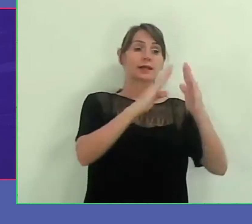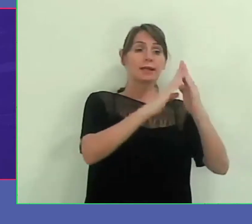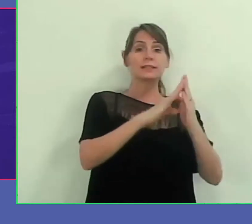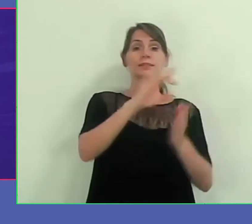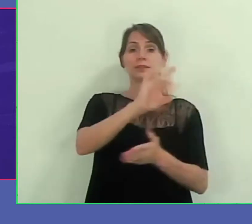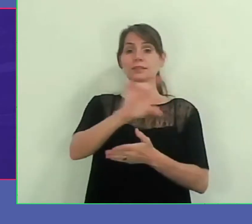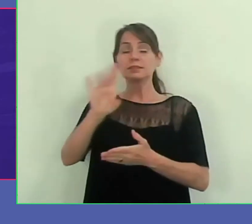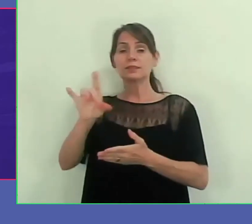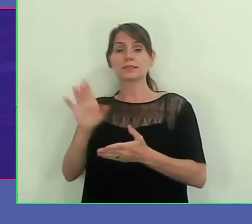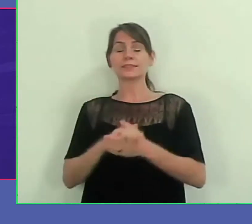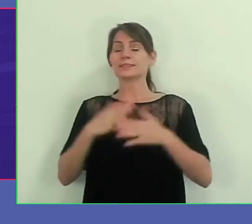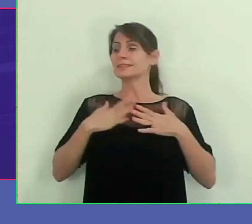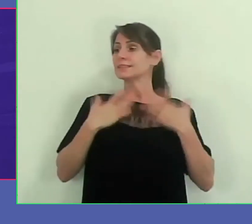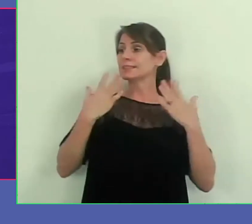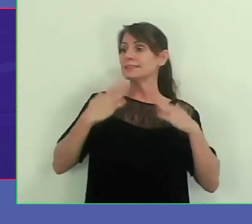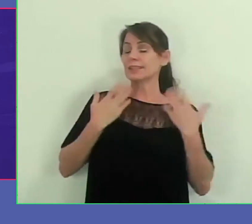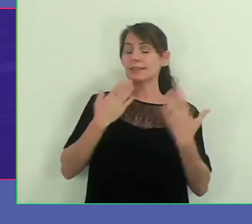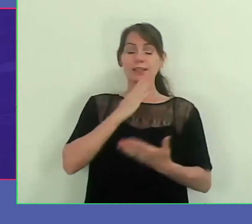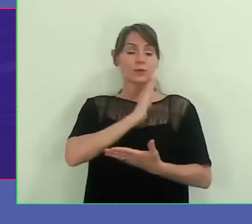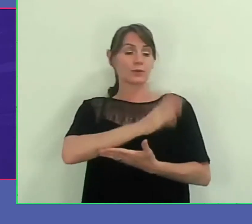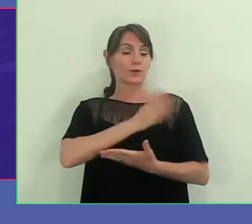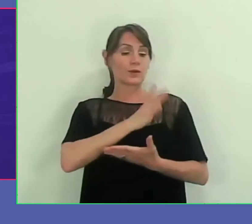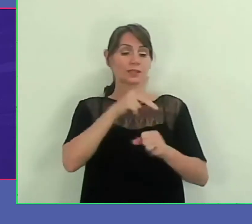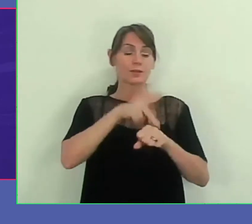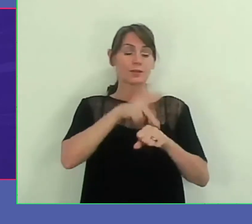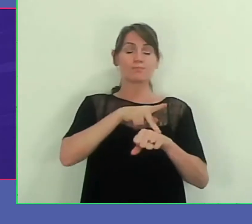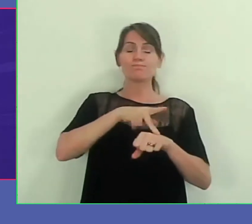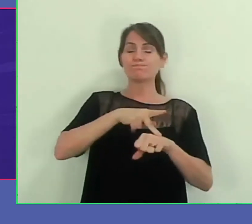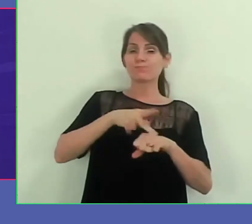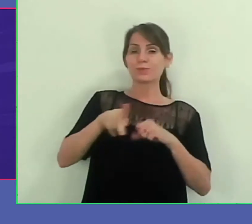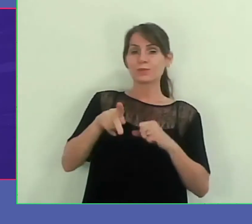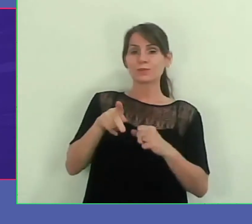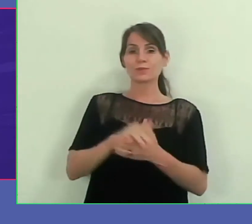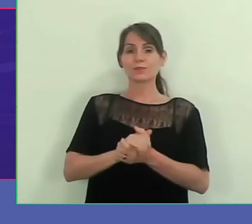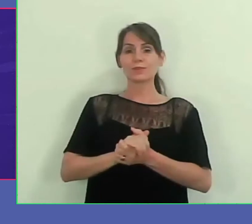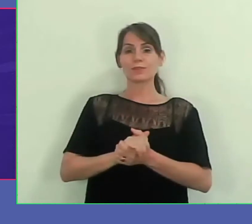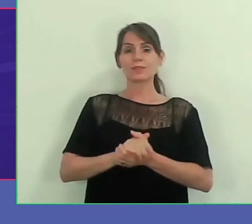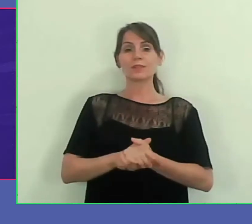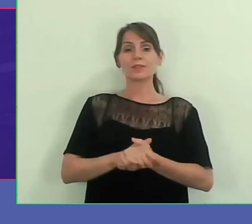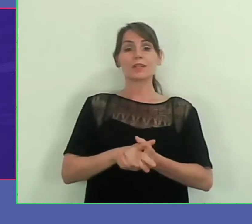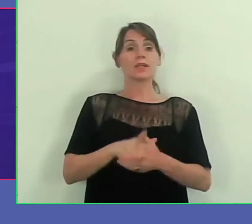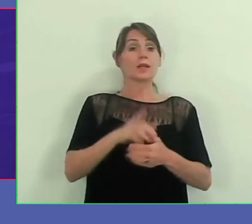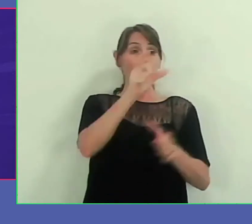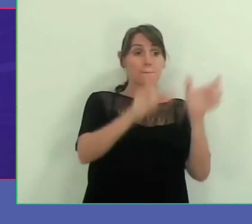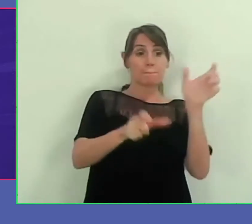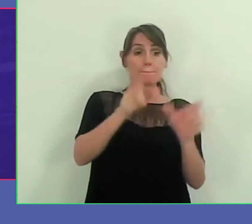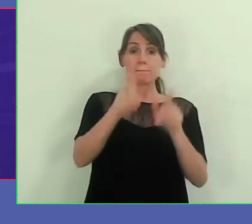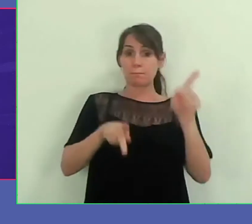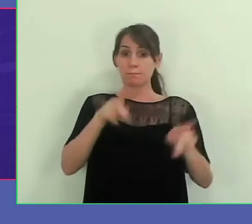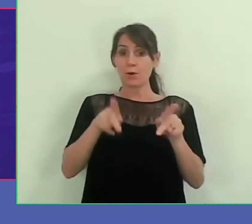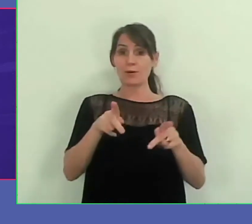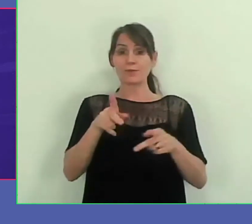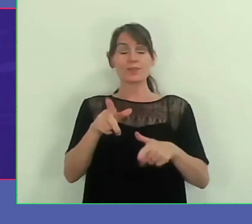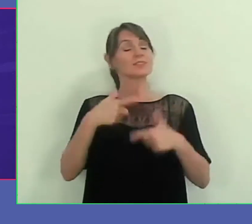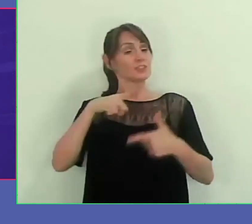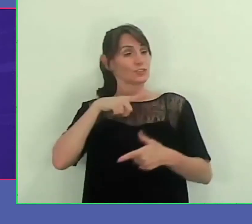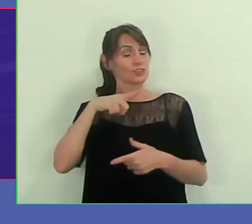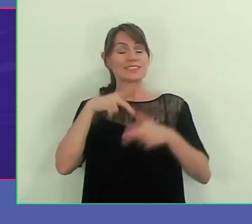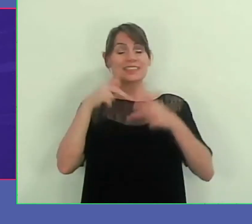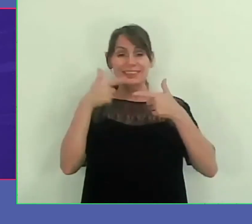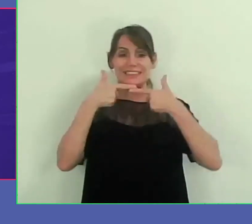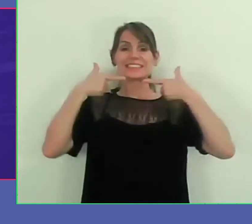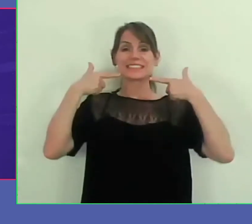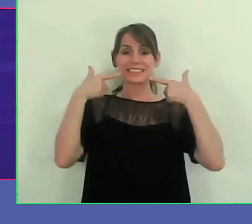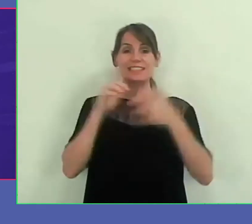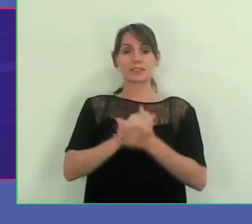de coração, louvando a Deus e contando com a simpatia de todo o povo. Enquanto isso, acrescentava-lhes o